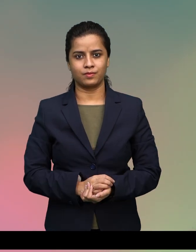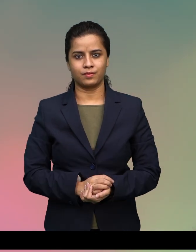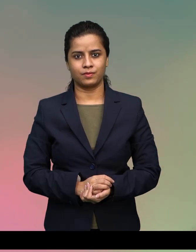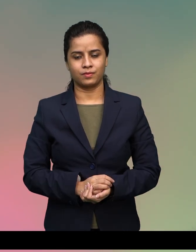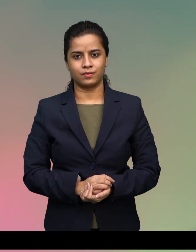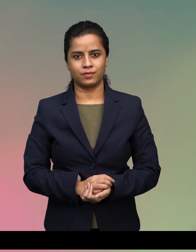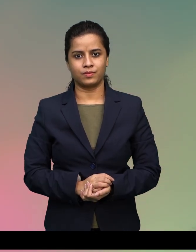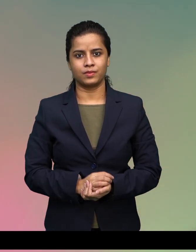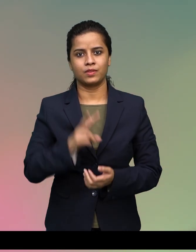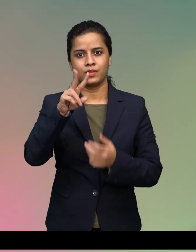ಕವಾಟಗಳು.